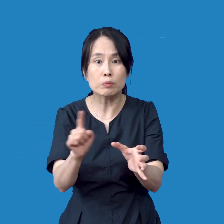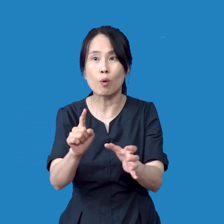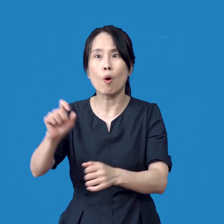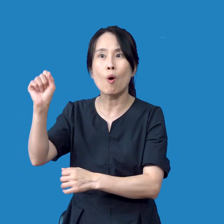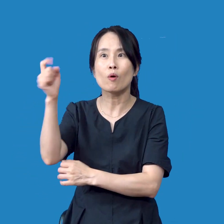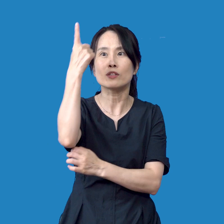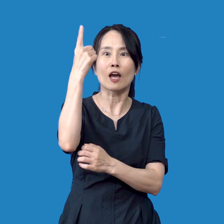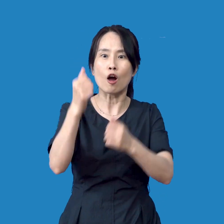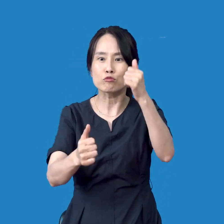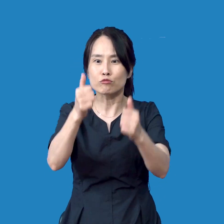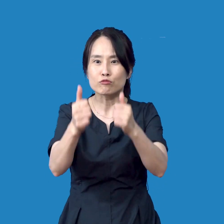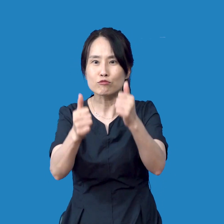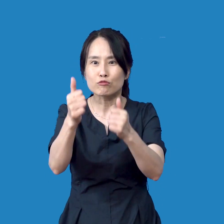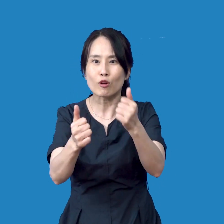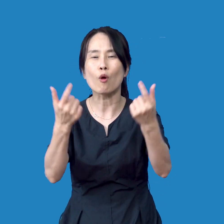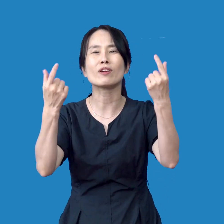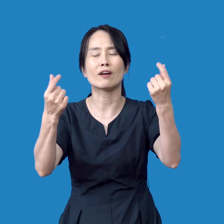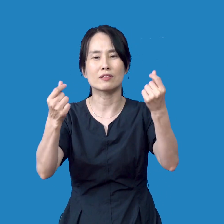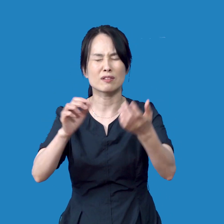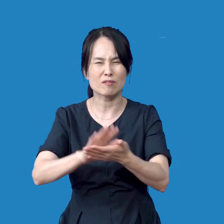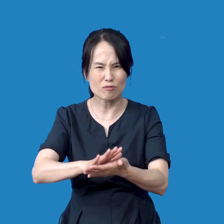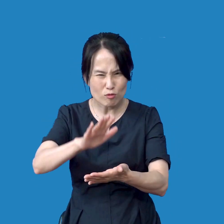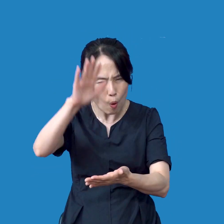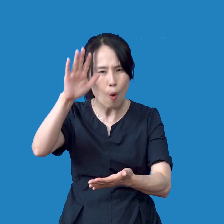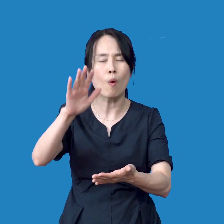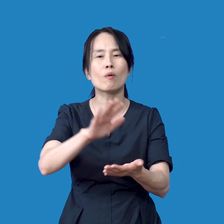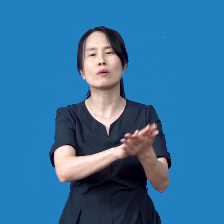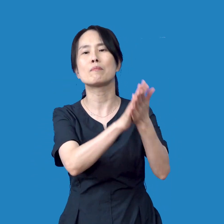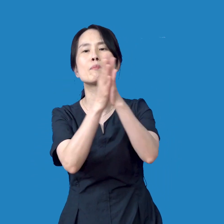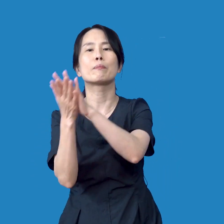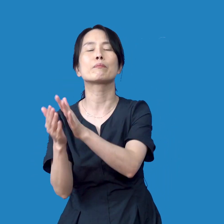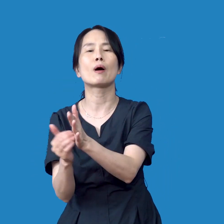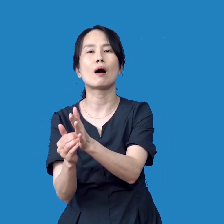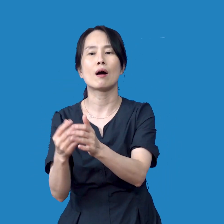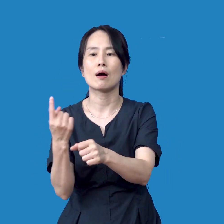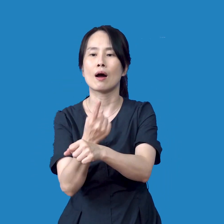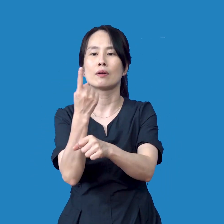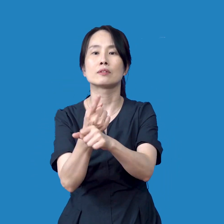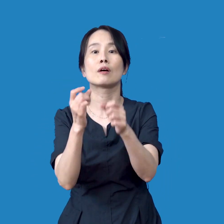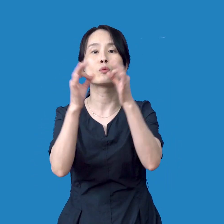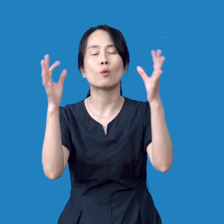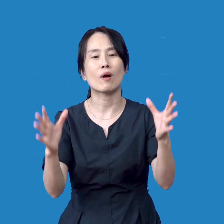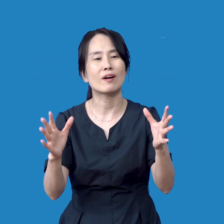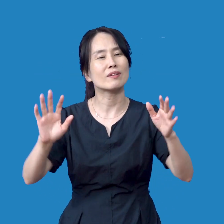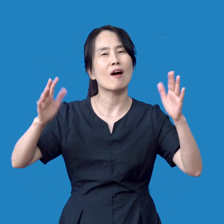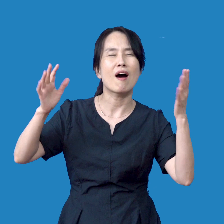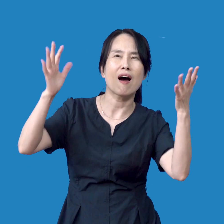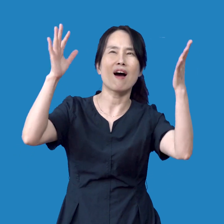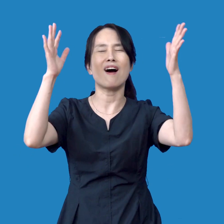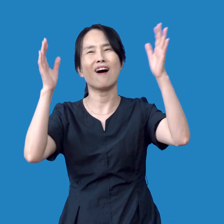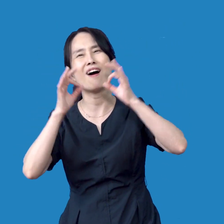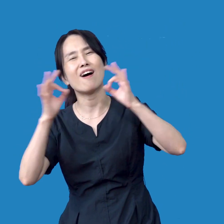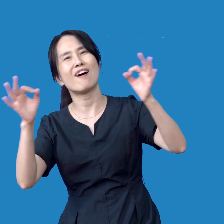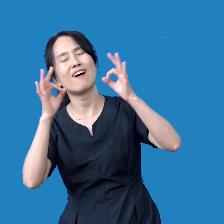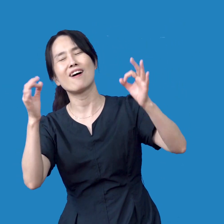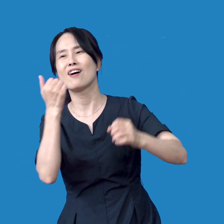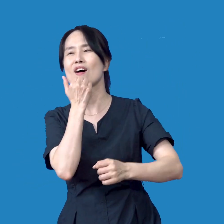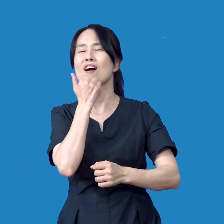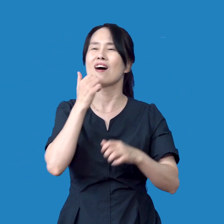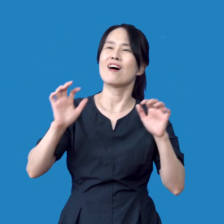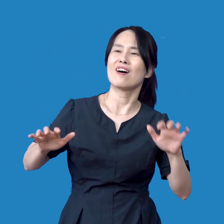야구 경기장처럼 열기로 뜨거워졌습니다. 1시간 내내 환호성과